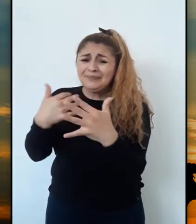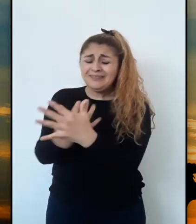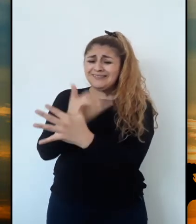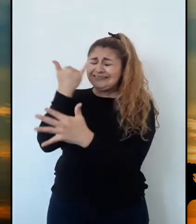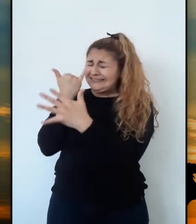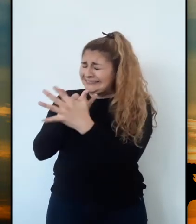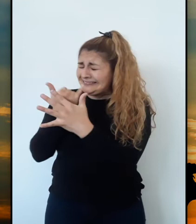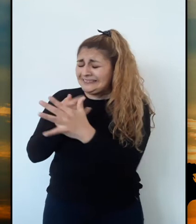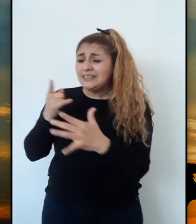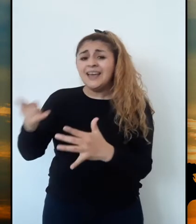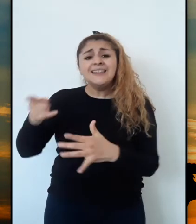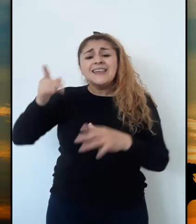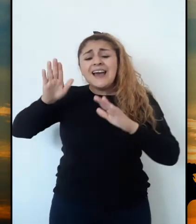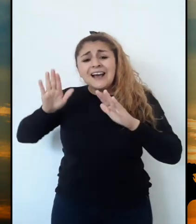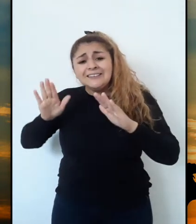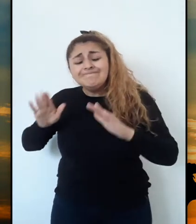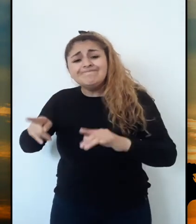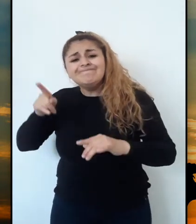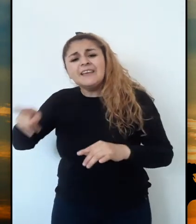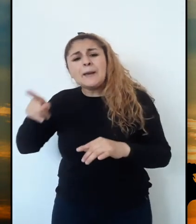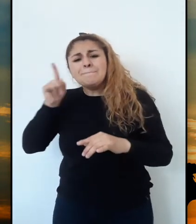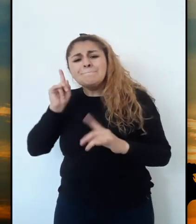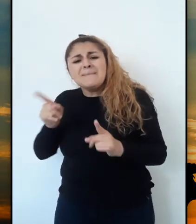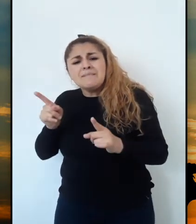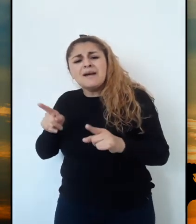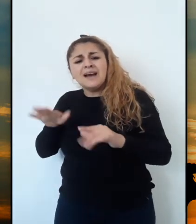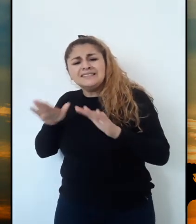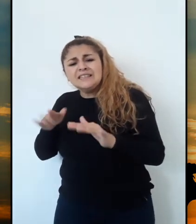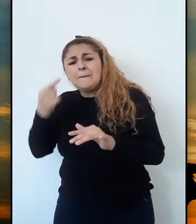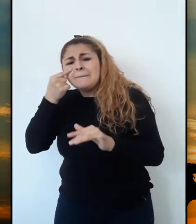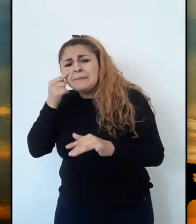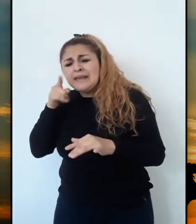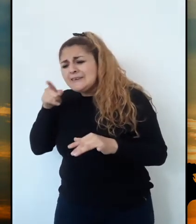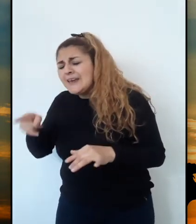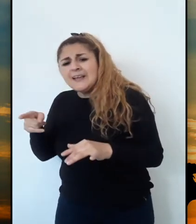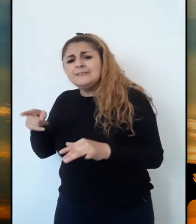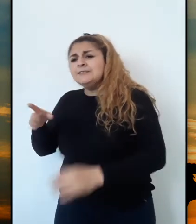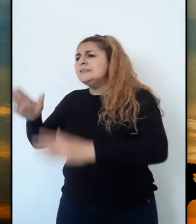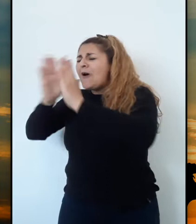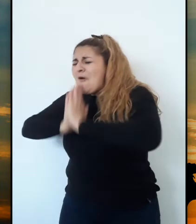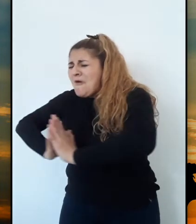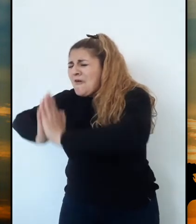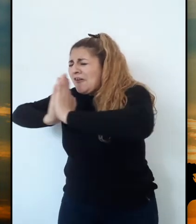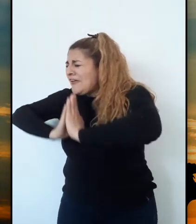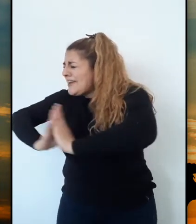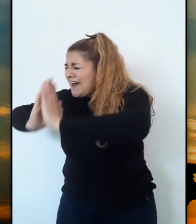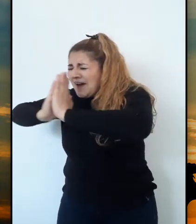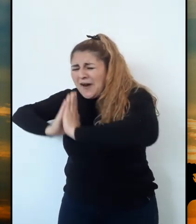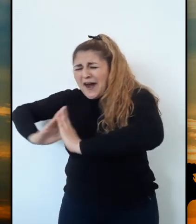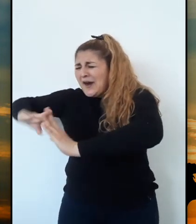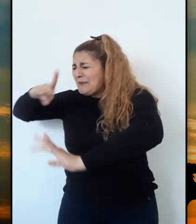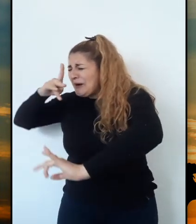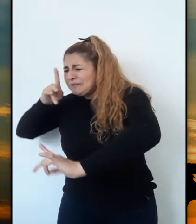fue cumplir con ese acto. Lui qui n'a pas épargné son propre fils, él que